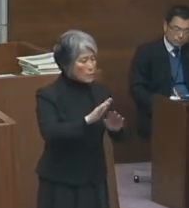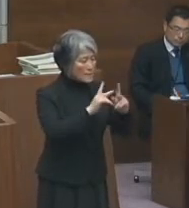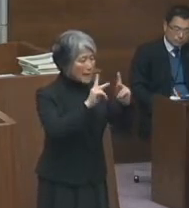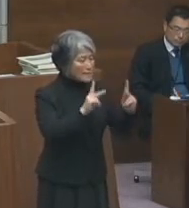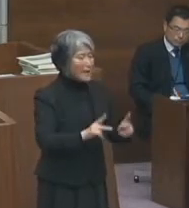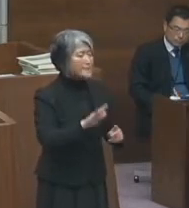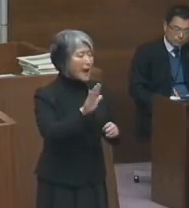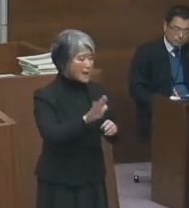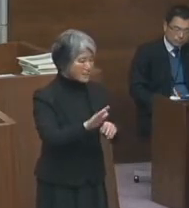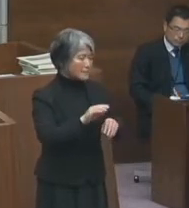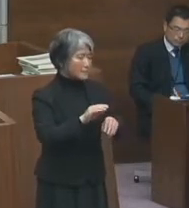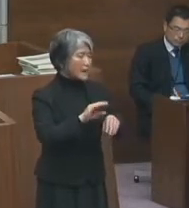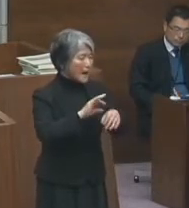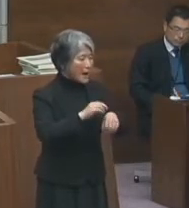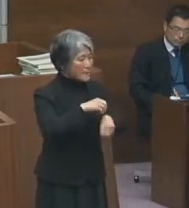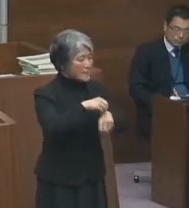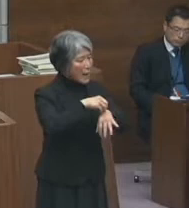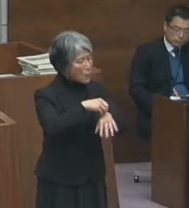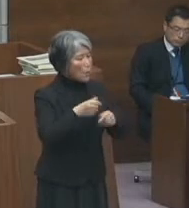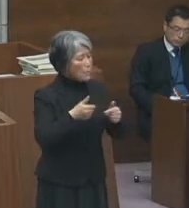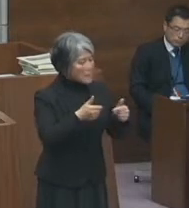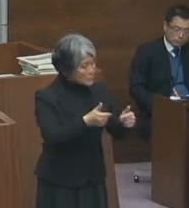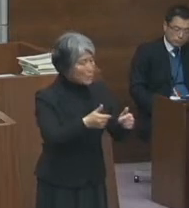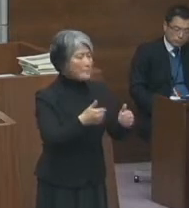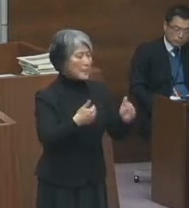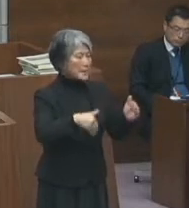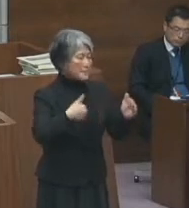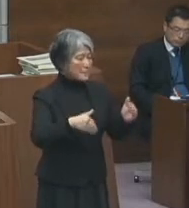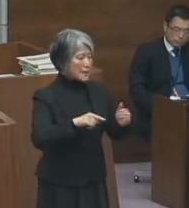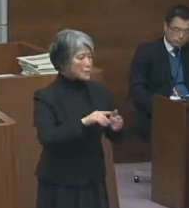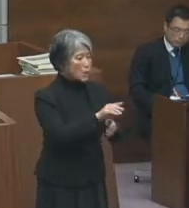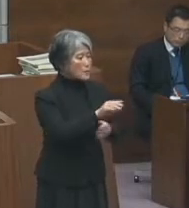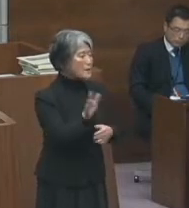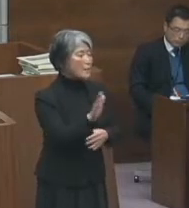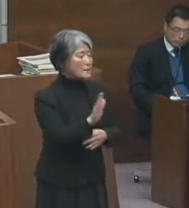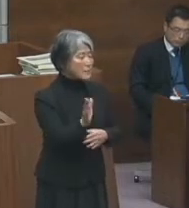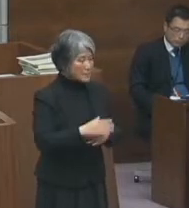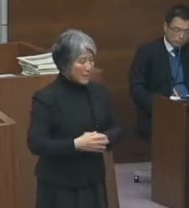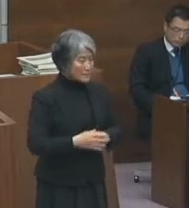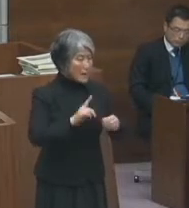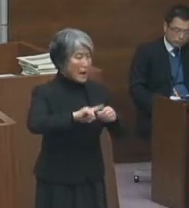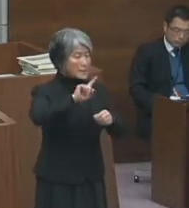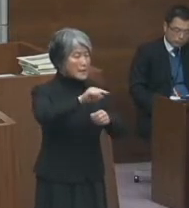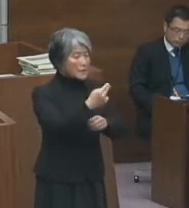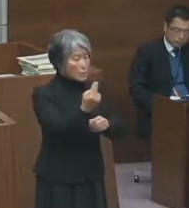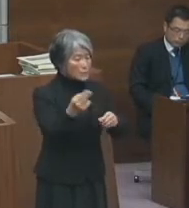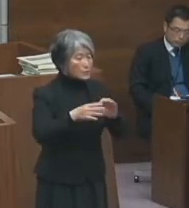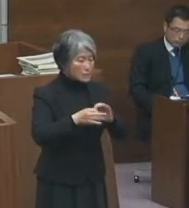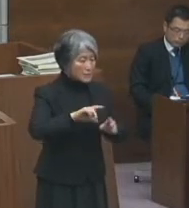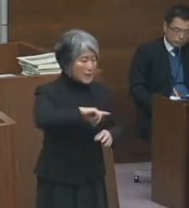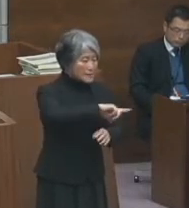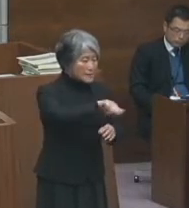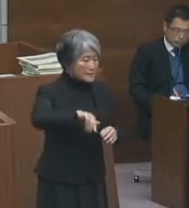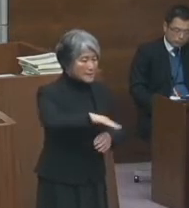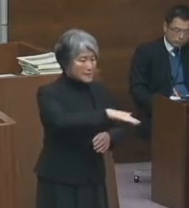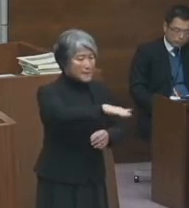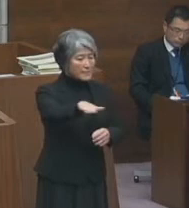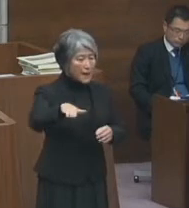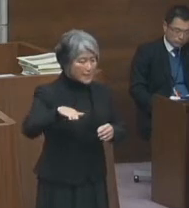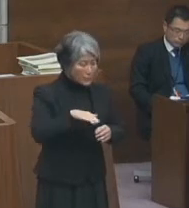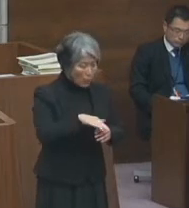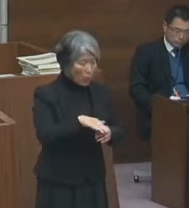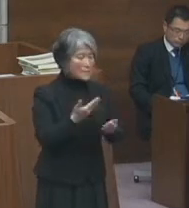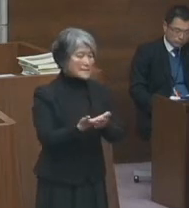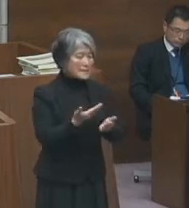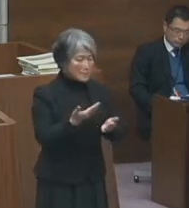バスの運行を見合わせてまいりました。来年度には、これらの地域も含めた地域全体で、地域のニーズや道路状況